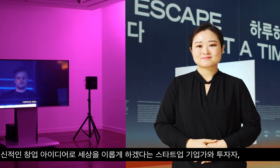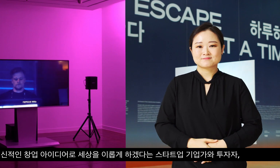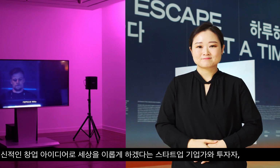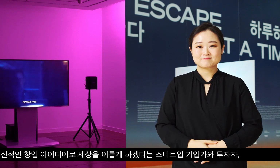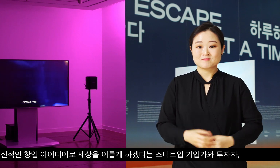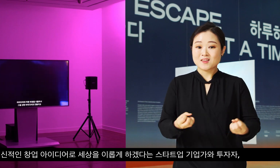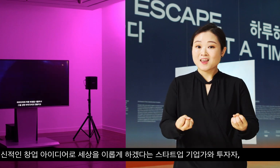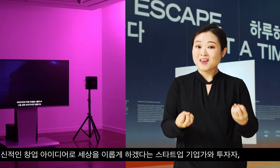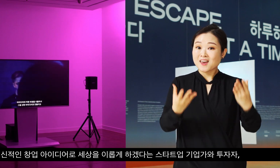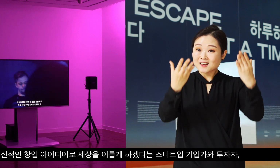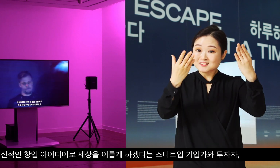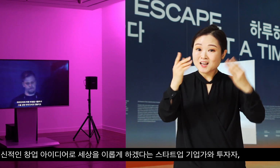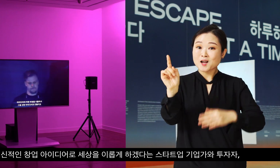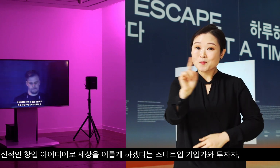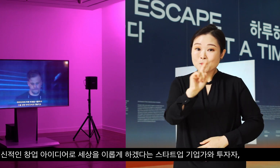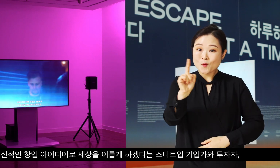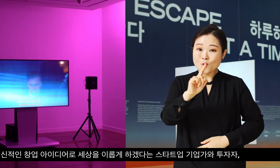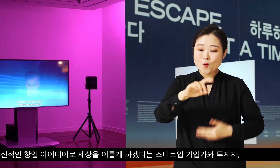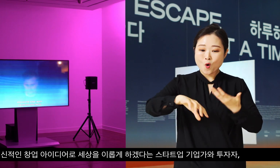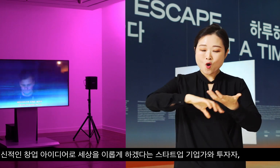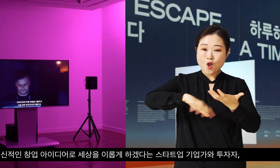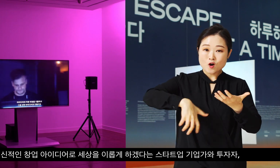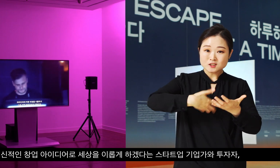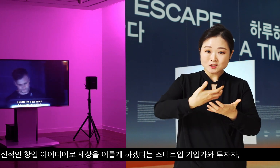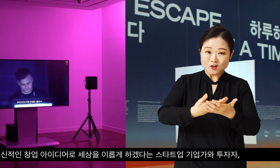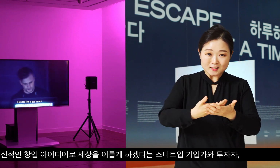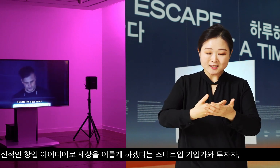행사는 혁신적인 창업 아이디어로